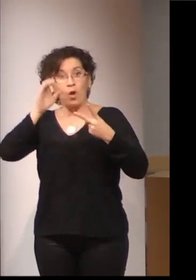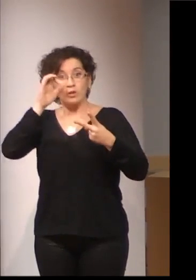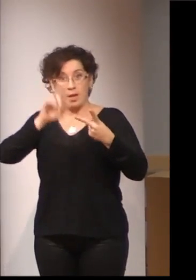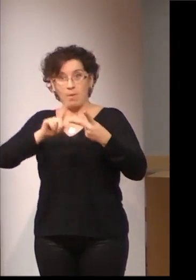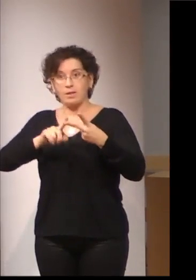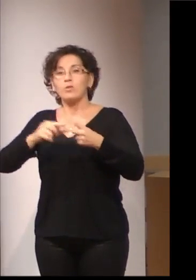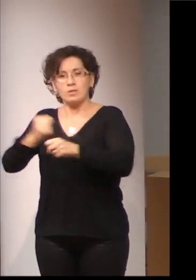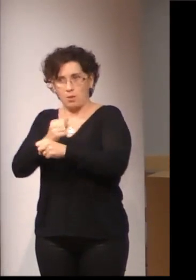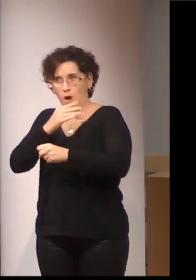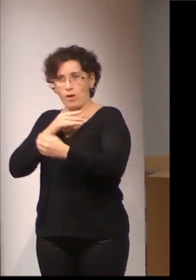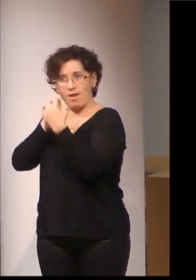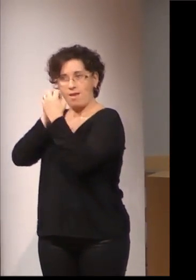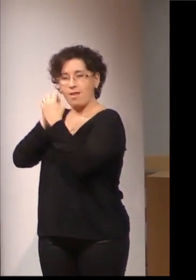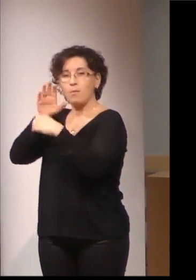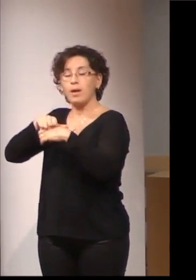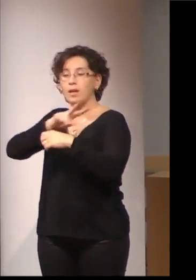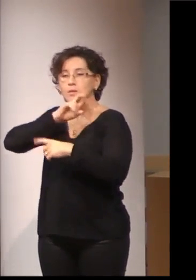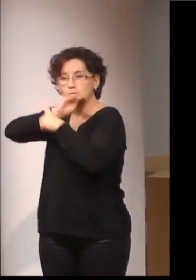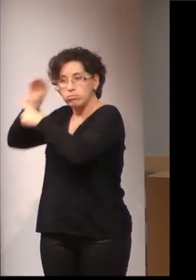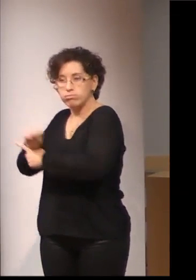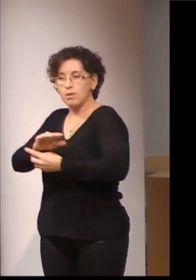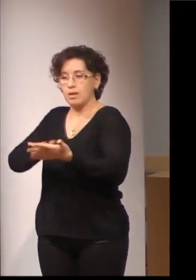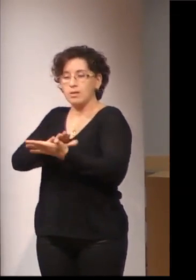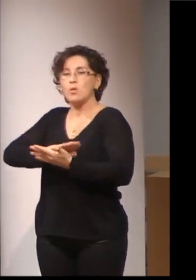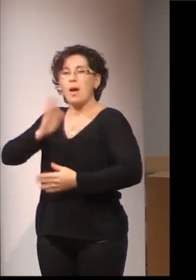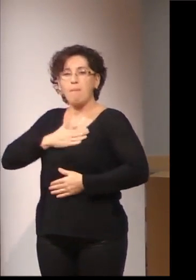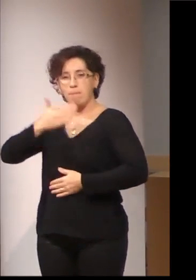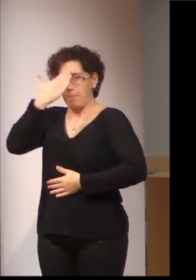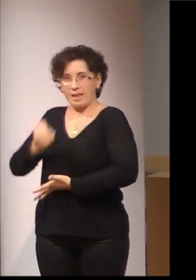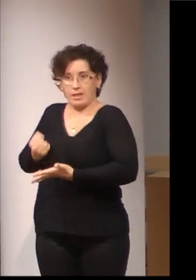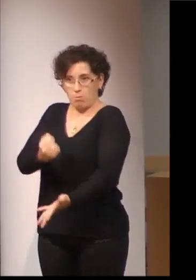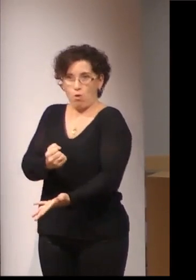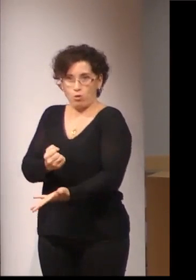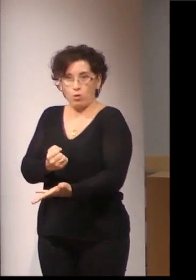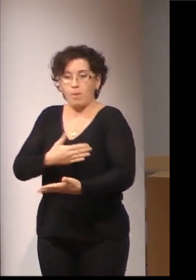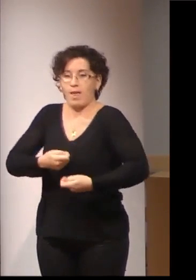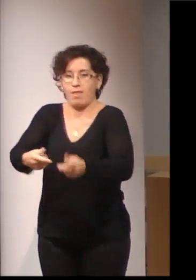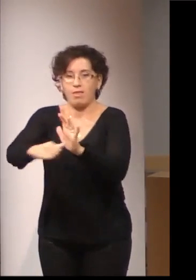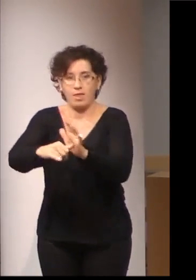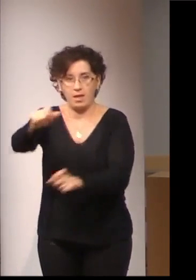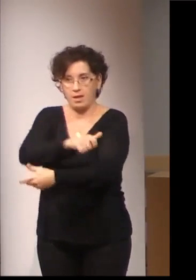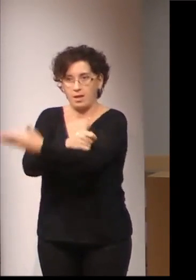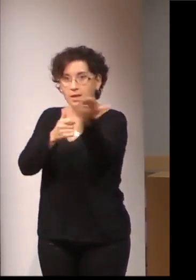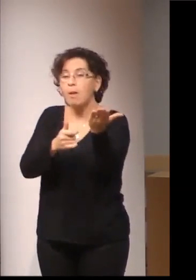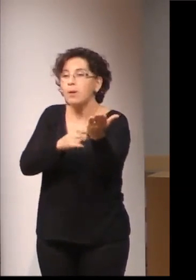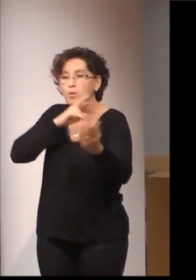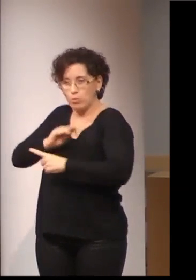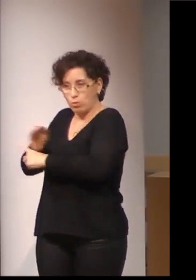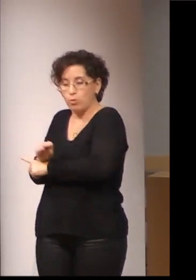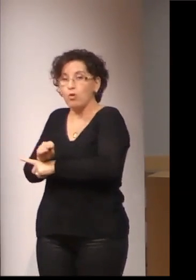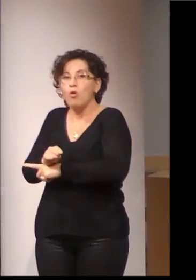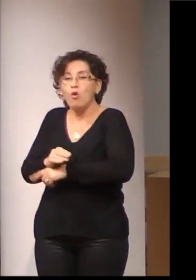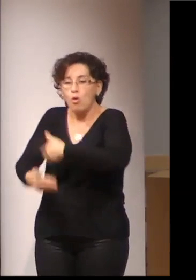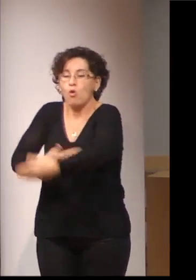en la necesidad de salvaguardar la lengua de signos como patrimonio, de acercarlo a la población, en qué vías tenemos que desarrollar para eso. Es